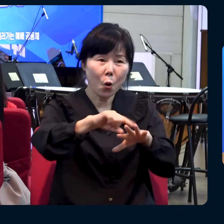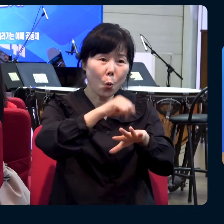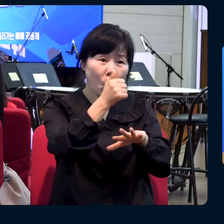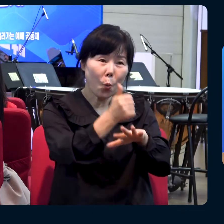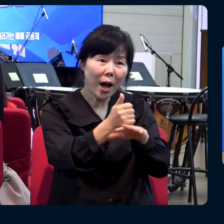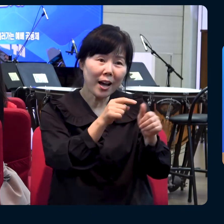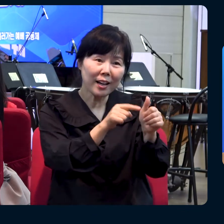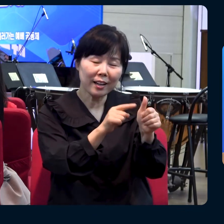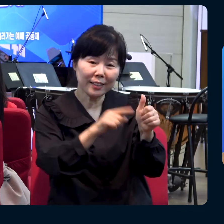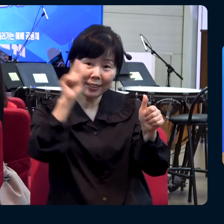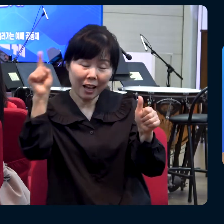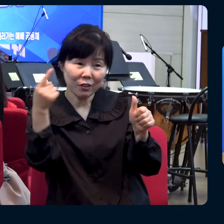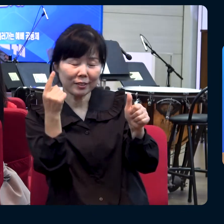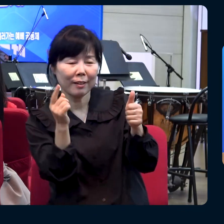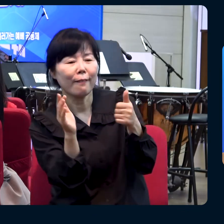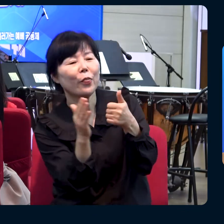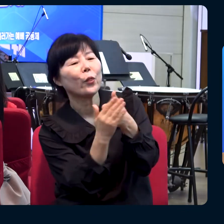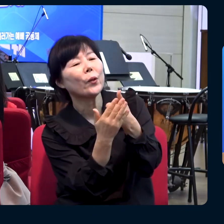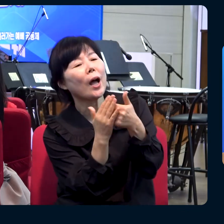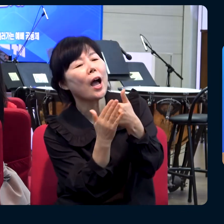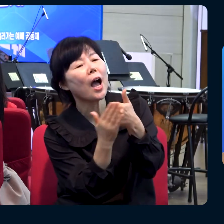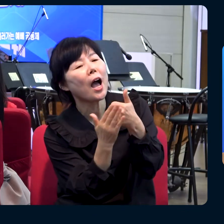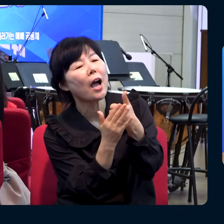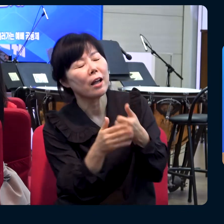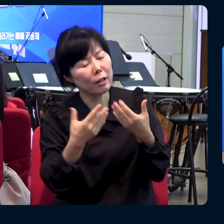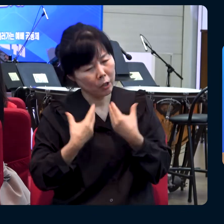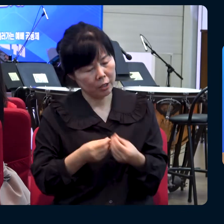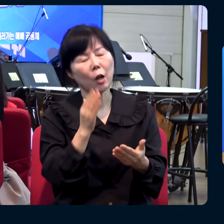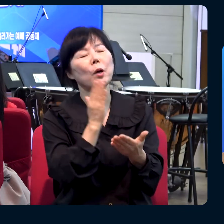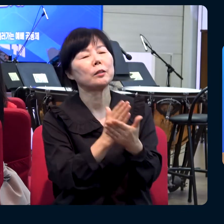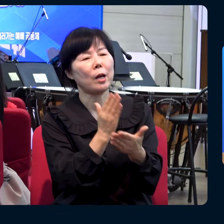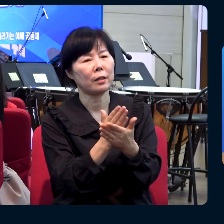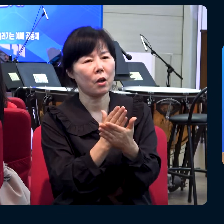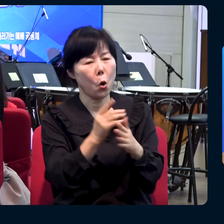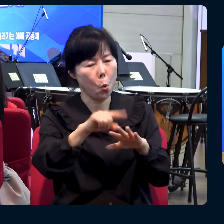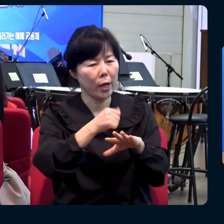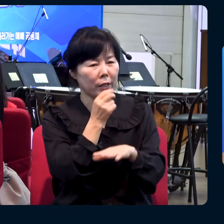왕을 토닥거리면서 다윗이 위로하는데 낙담하지 말래요.